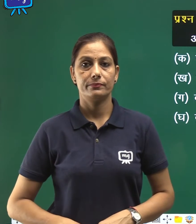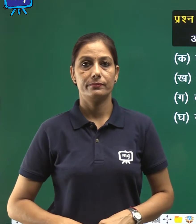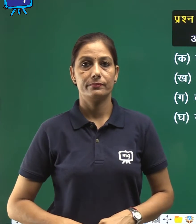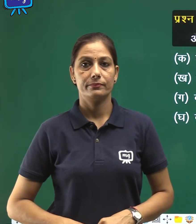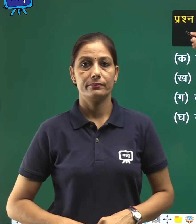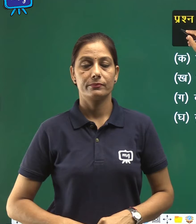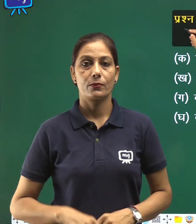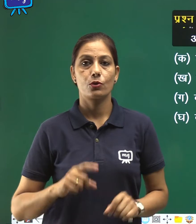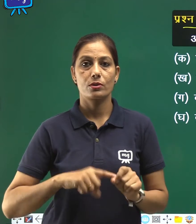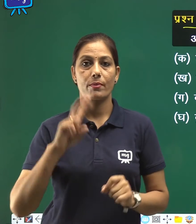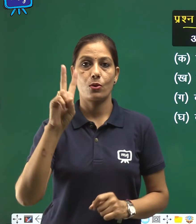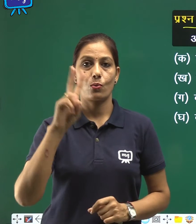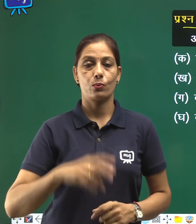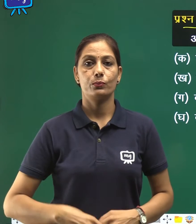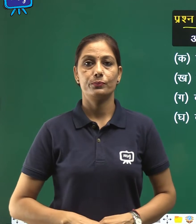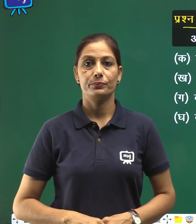प्रश्न 2,